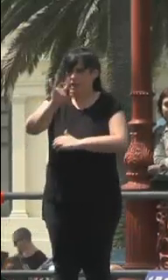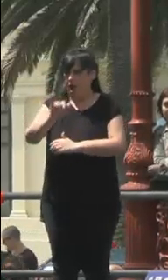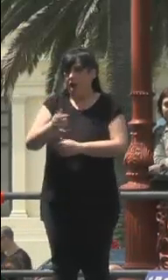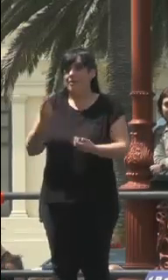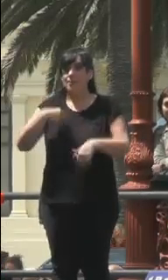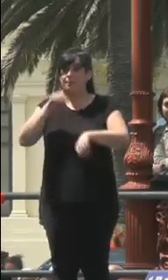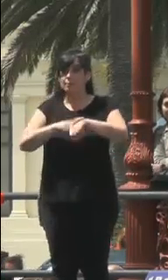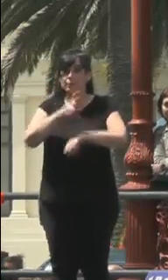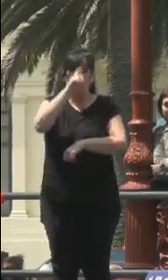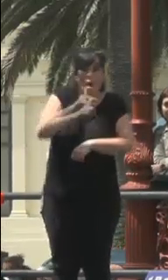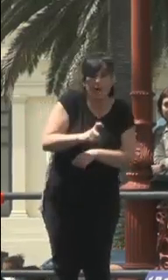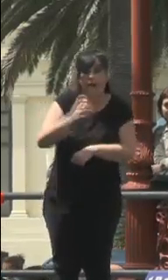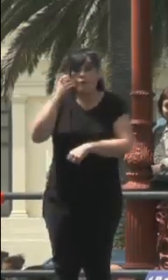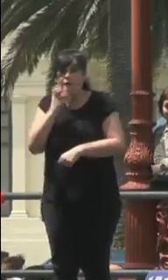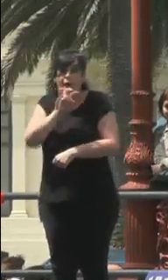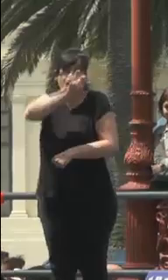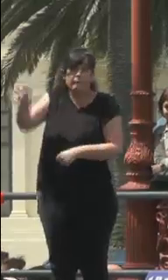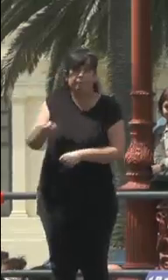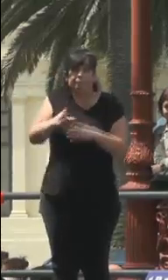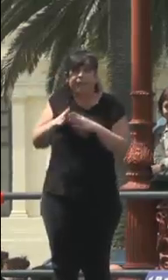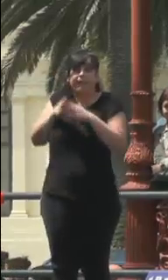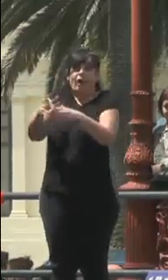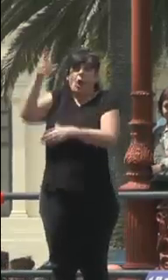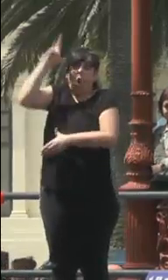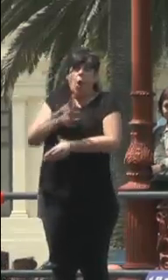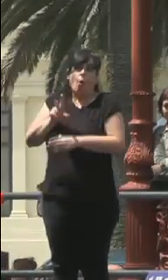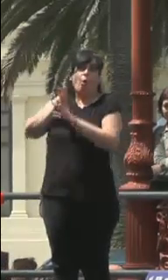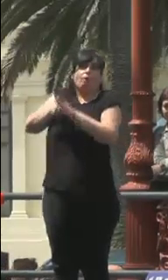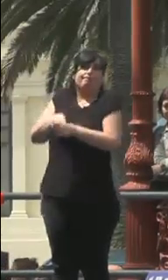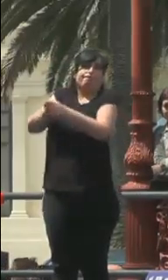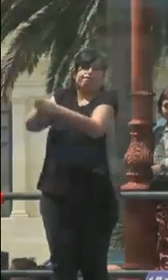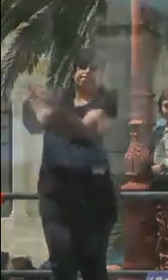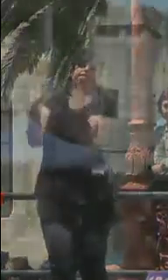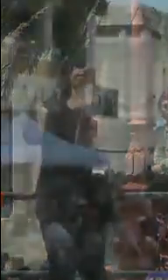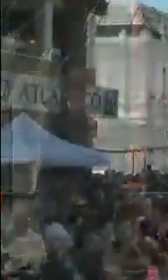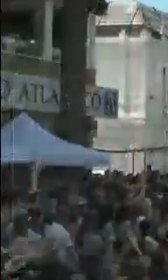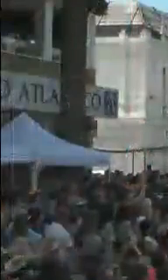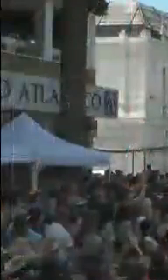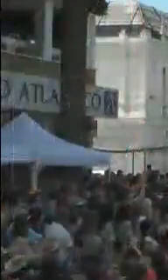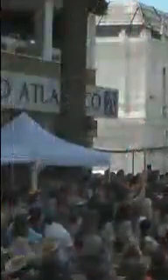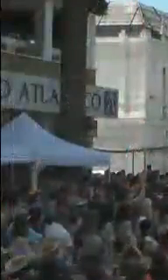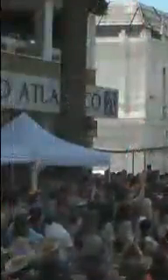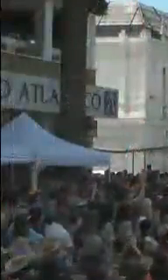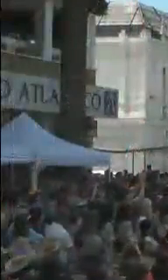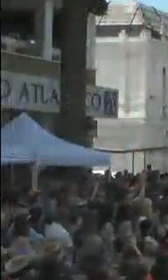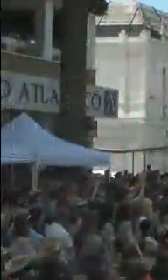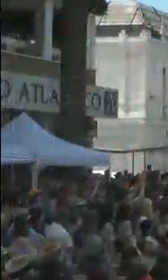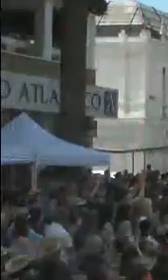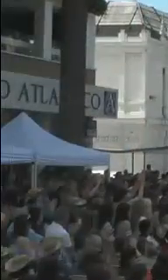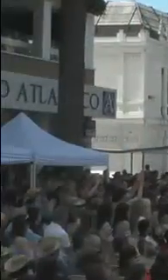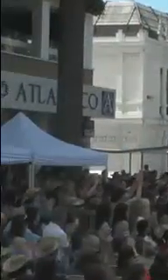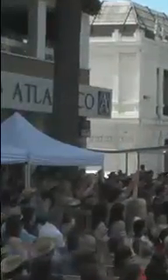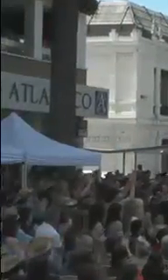e os demais están paseándose en yates. Esta é tamén para esta xente. Queremos velos no